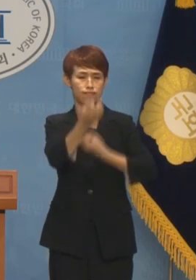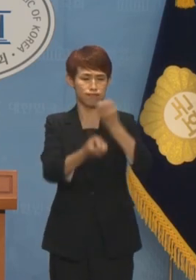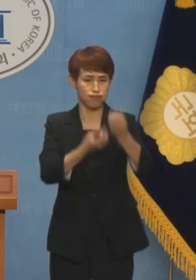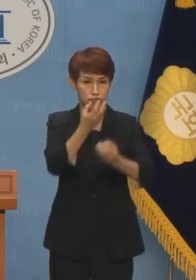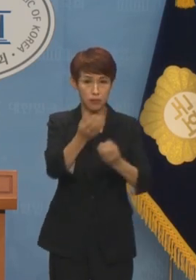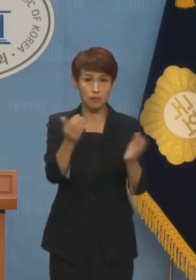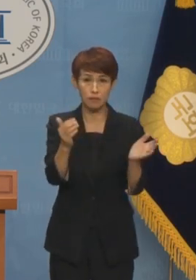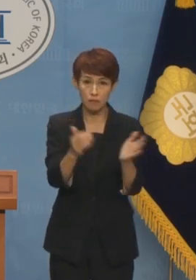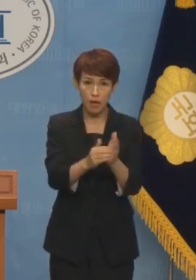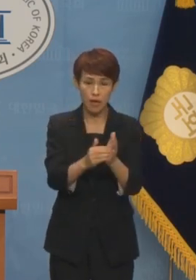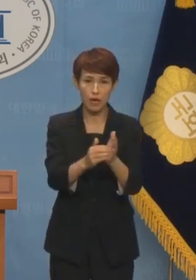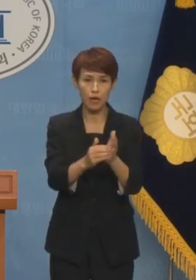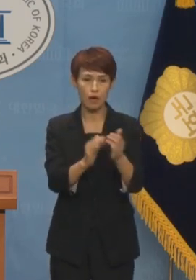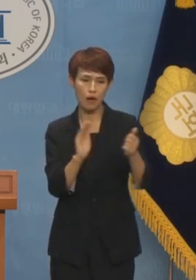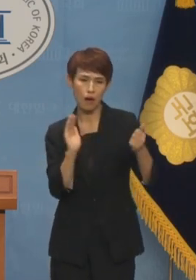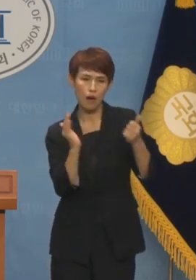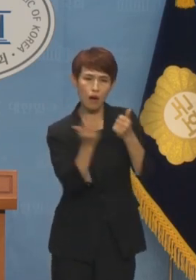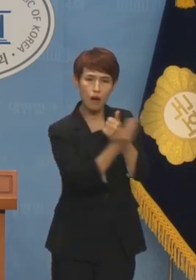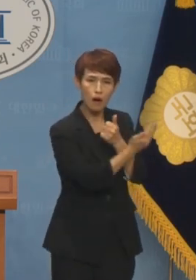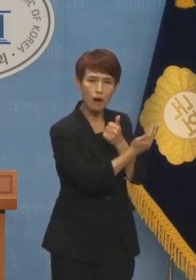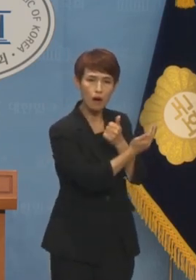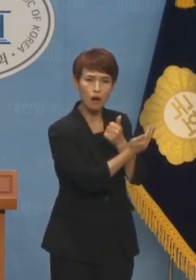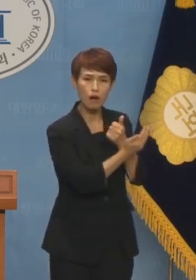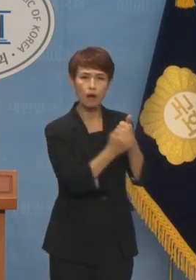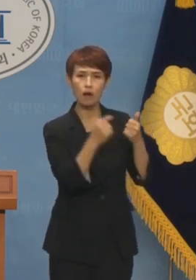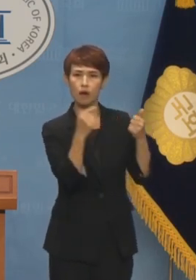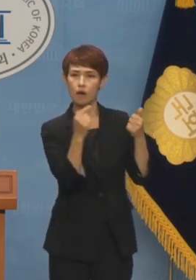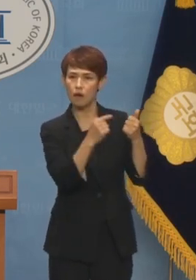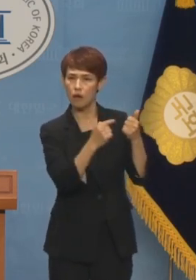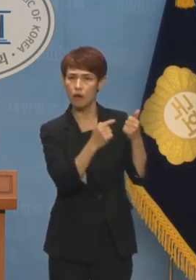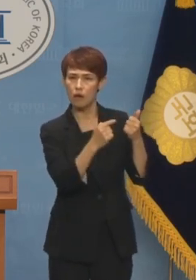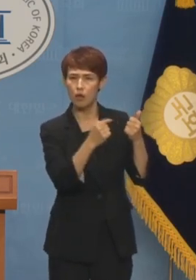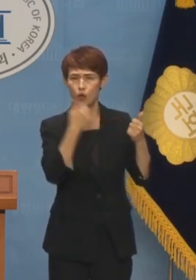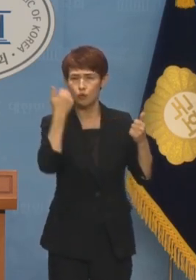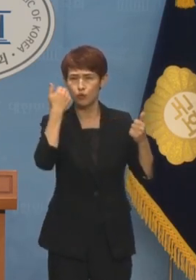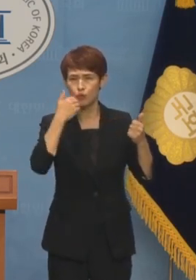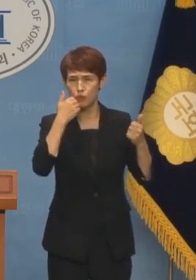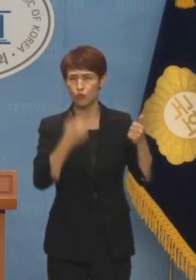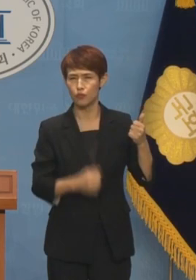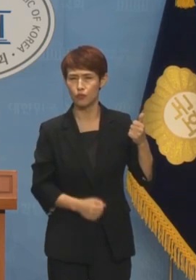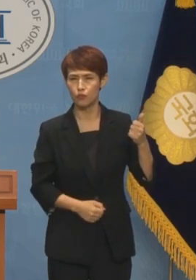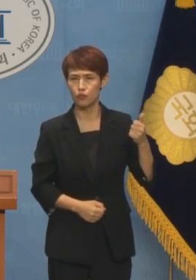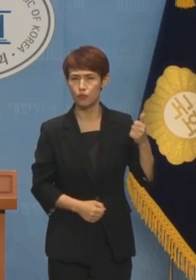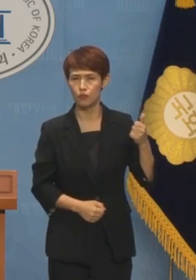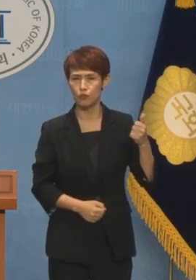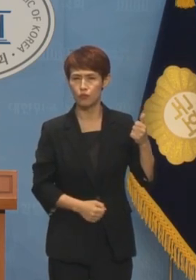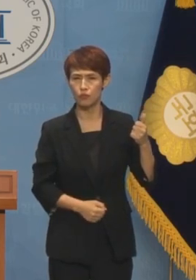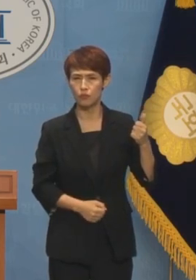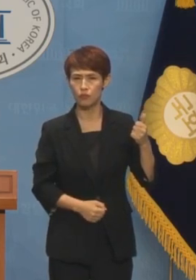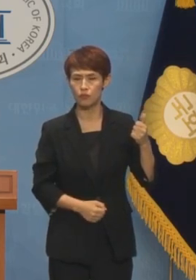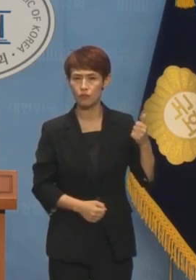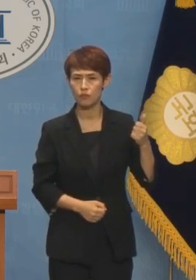하며 감싸는 수사 외압 윗선은 도대체 누구입니까?